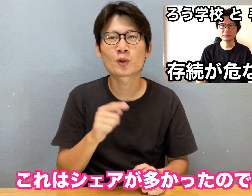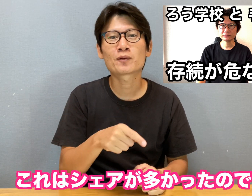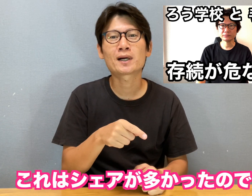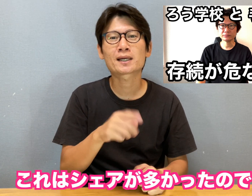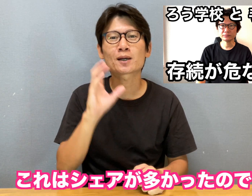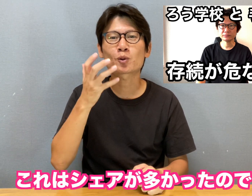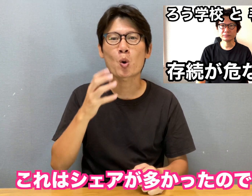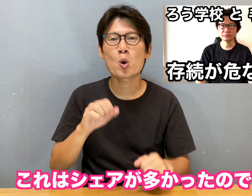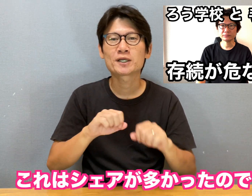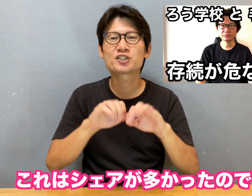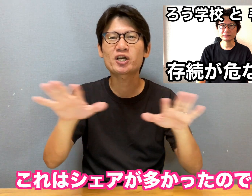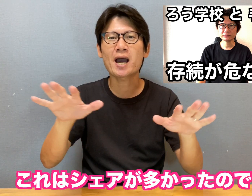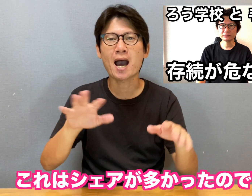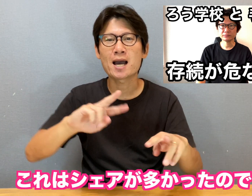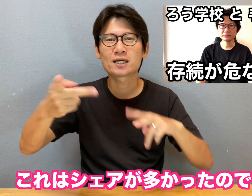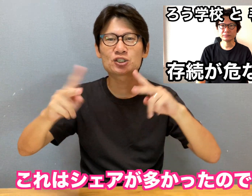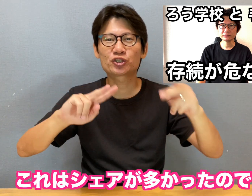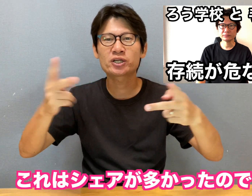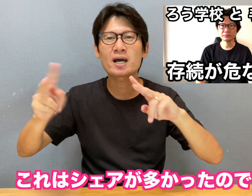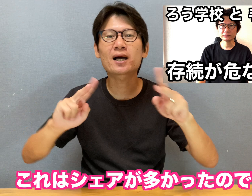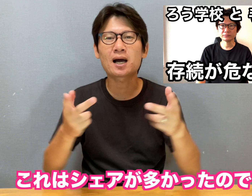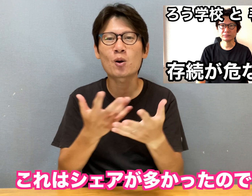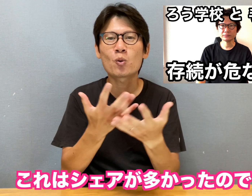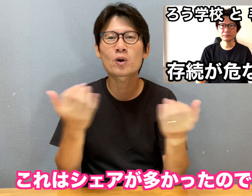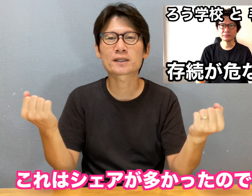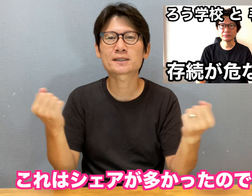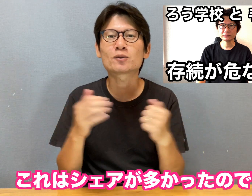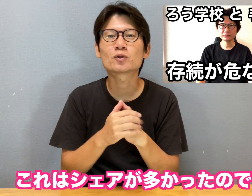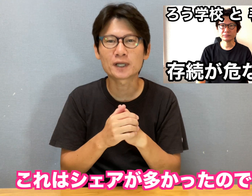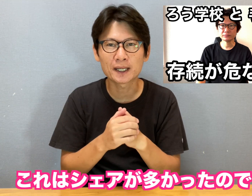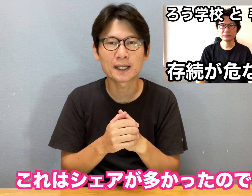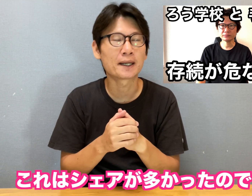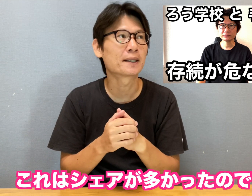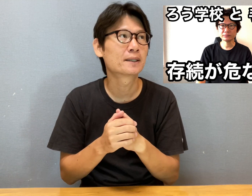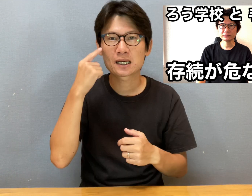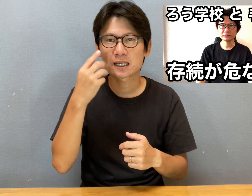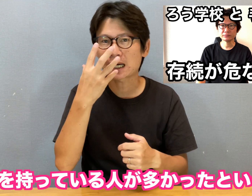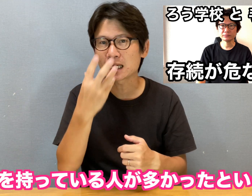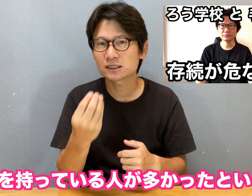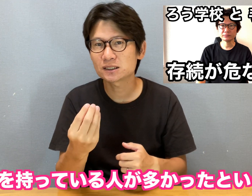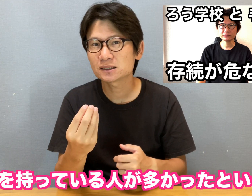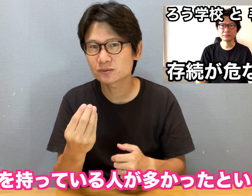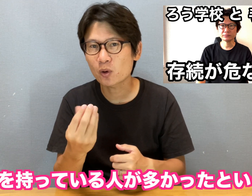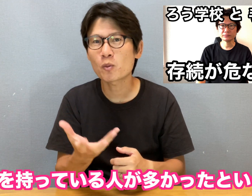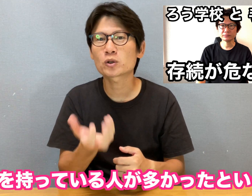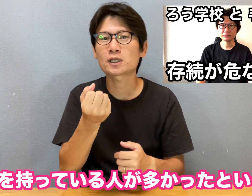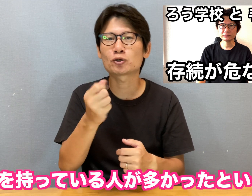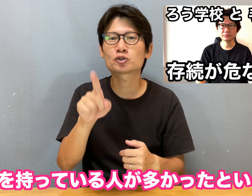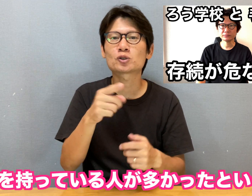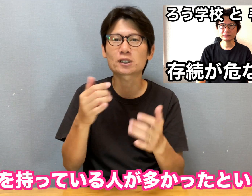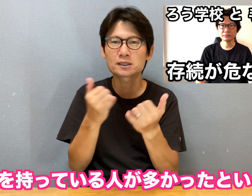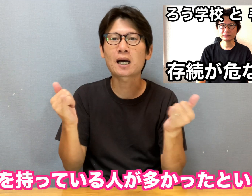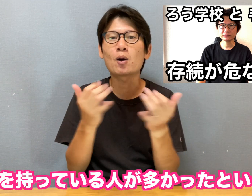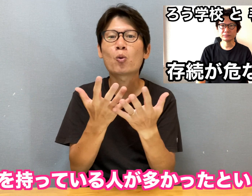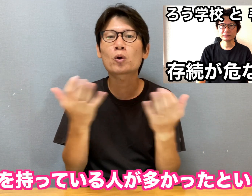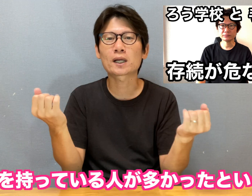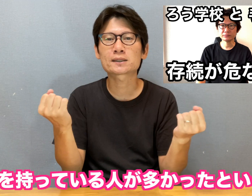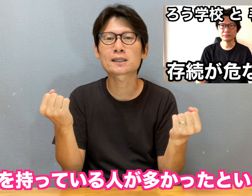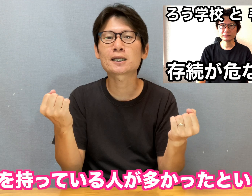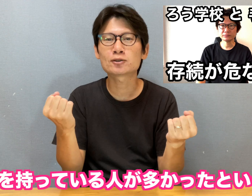は結構シェアが多かったので、関心を持ってる人たちが多かったっていう